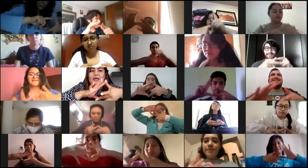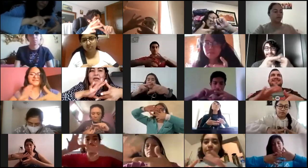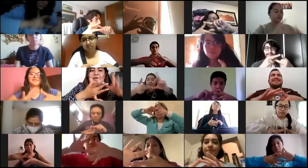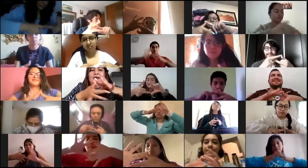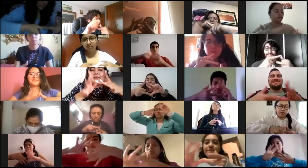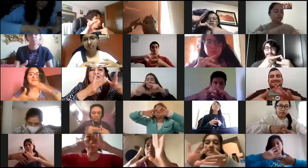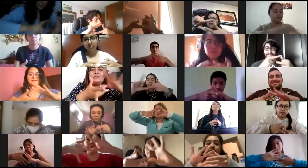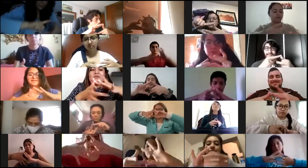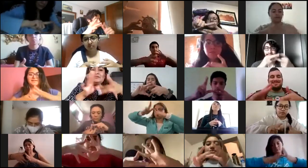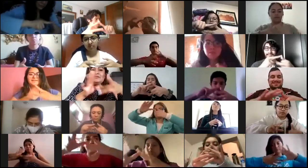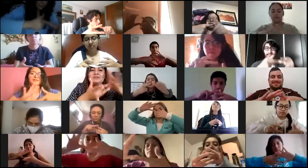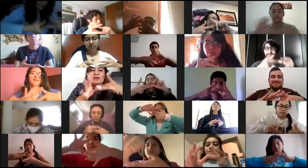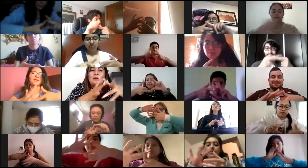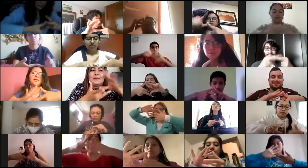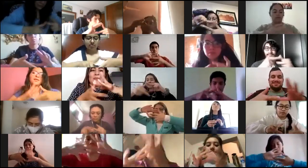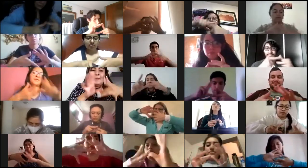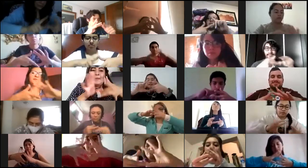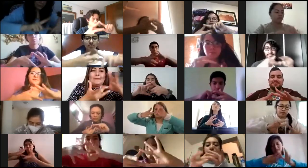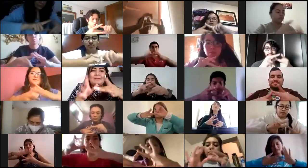Y avanzamos más rápido.